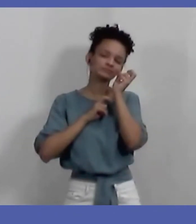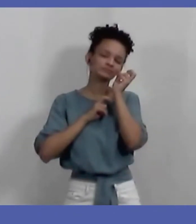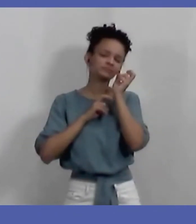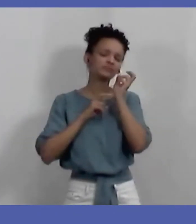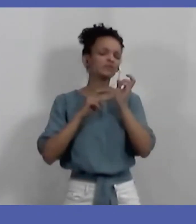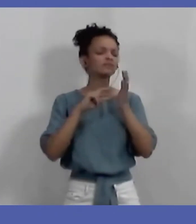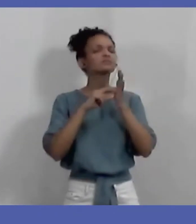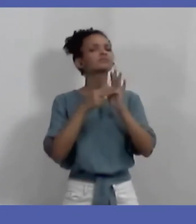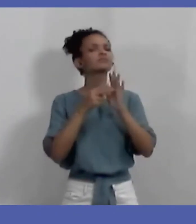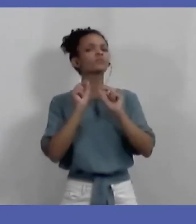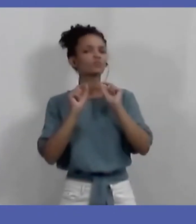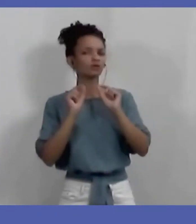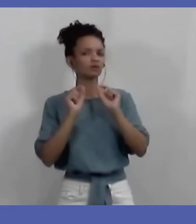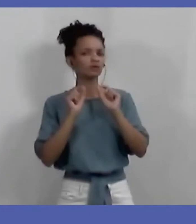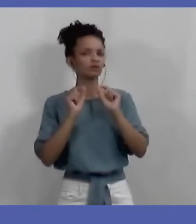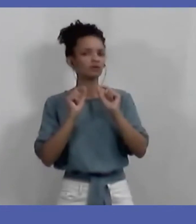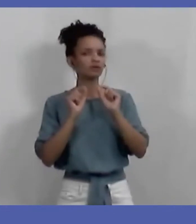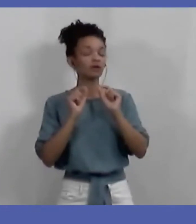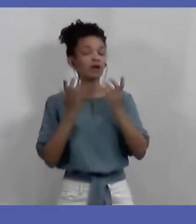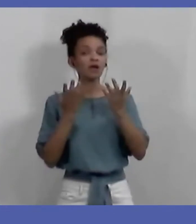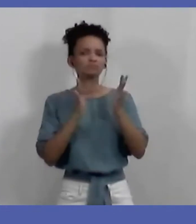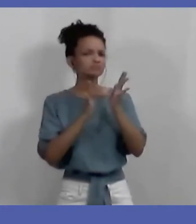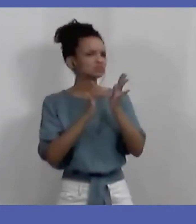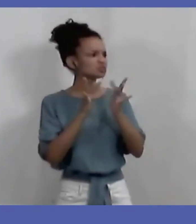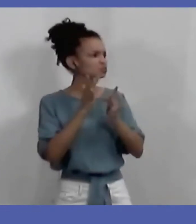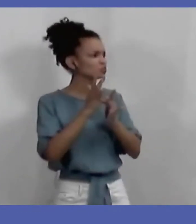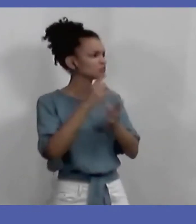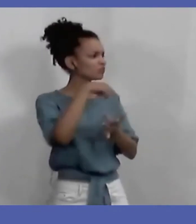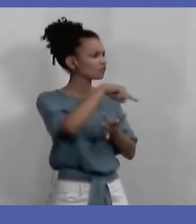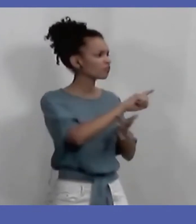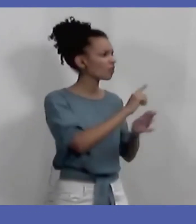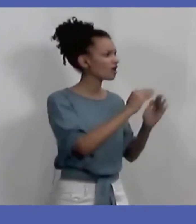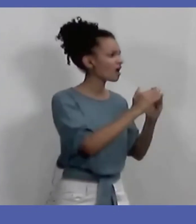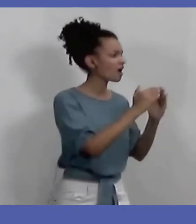chegou na casa dele para descansar, não podia,